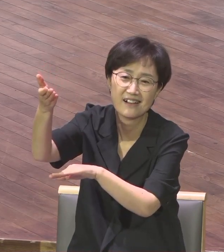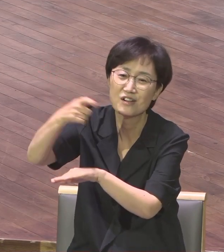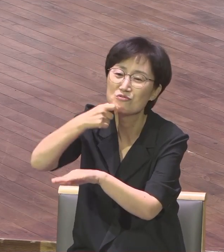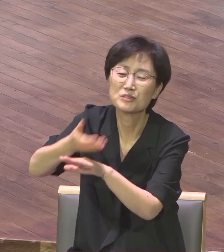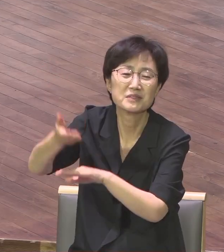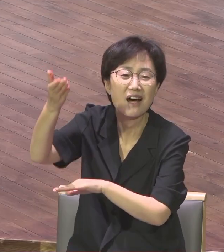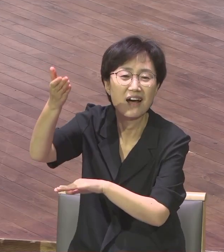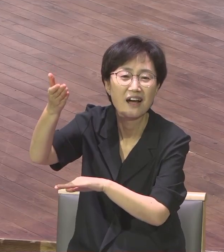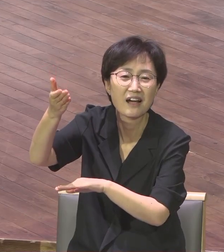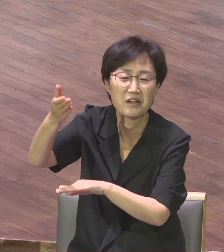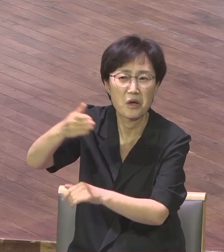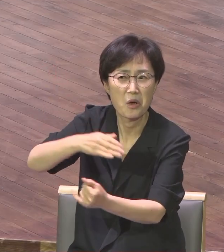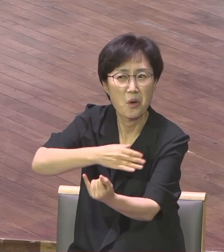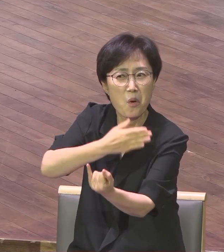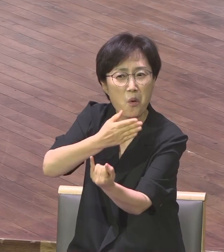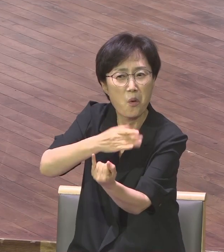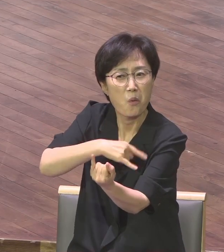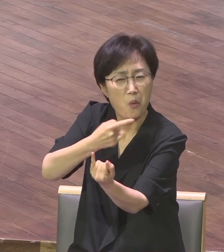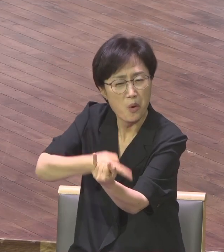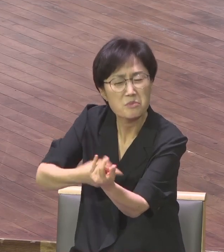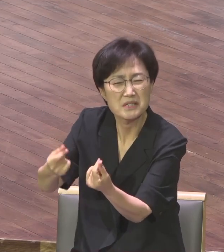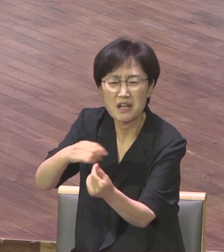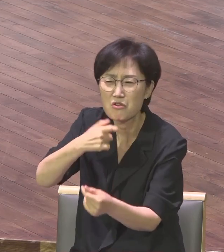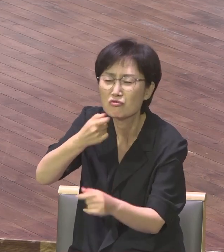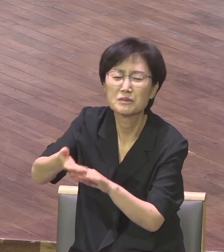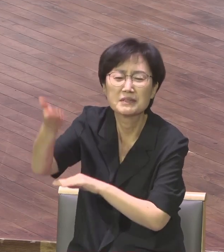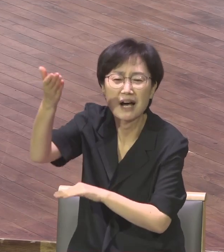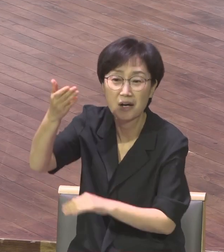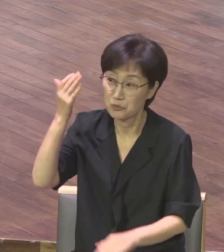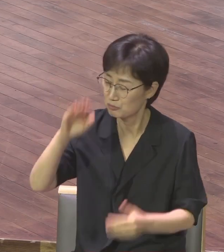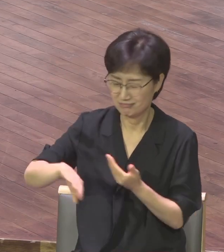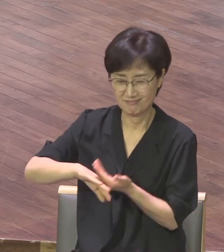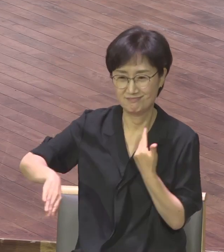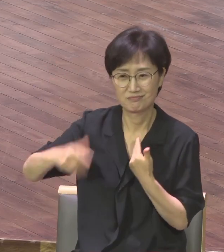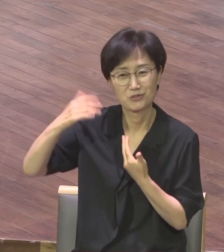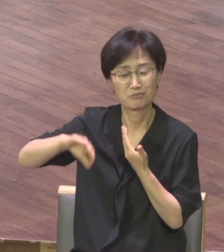60대. 뭐 권사님도 말할 것도 없고. 근데 요즘은